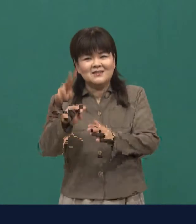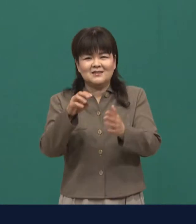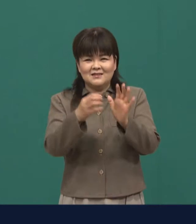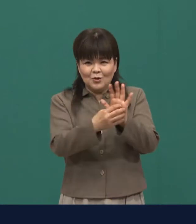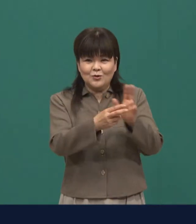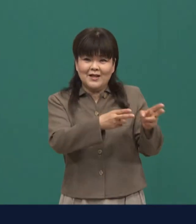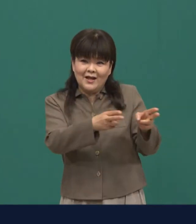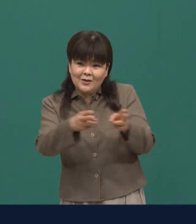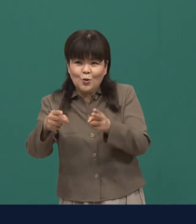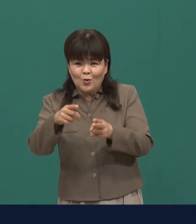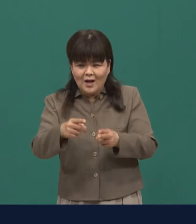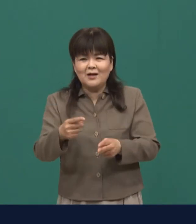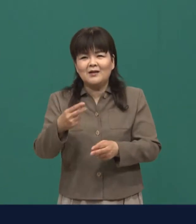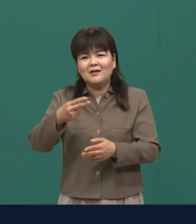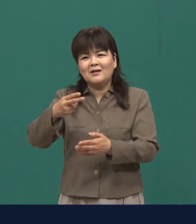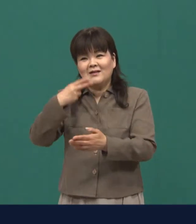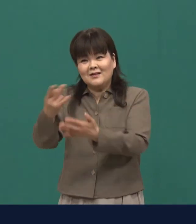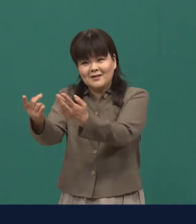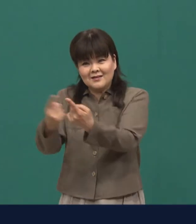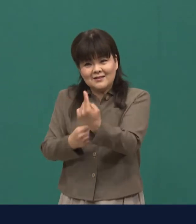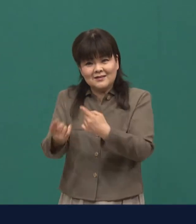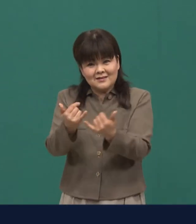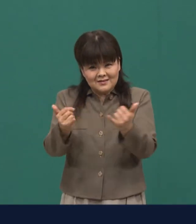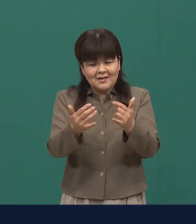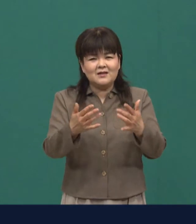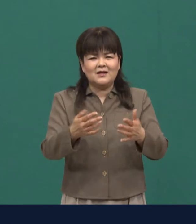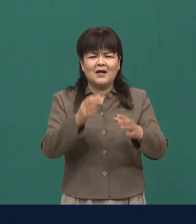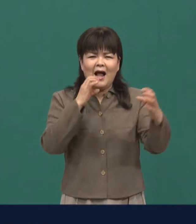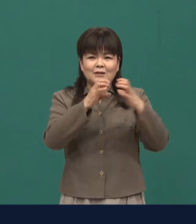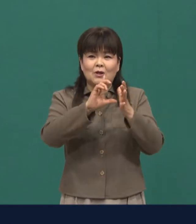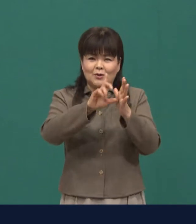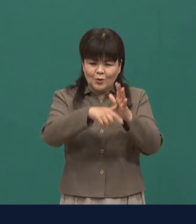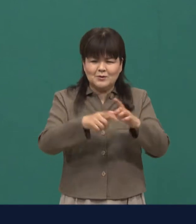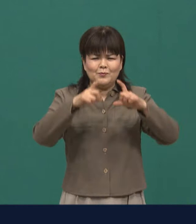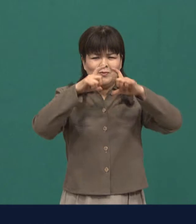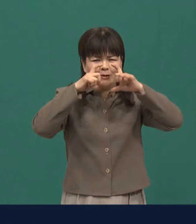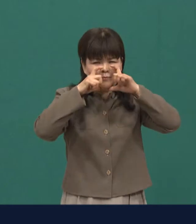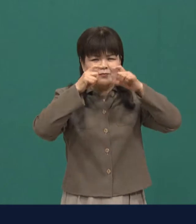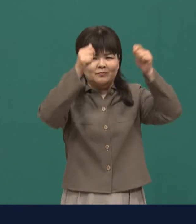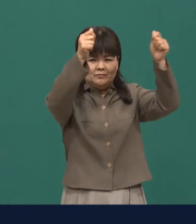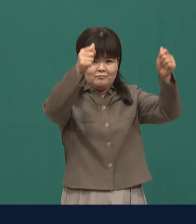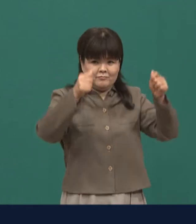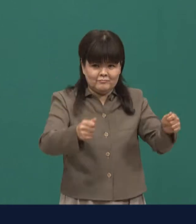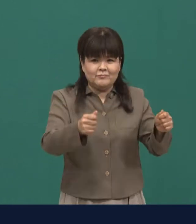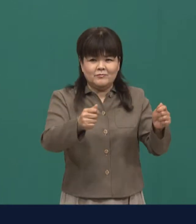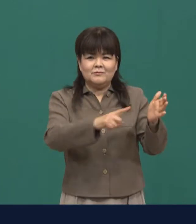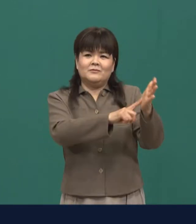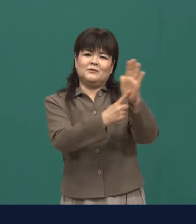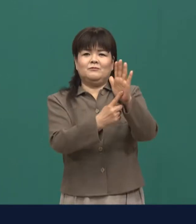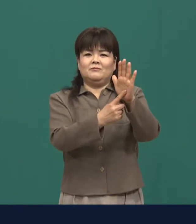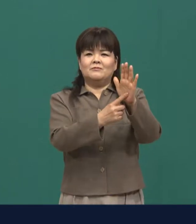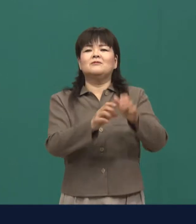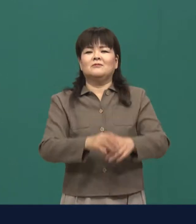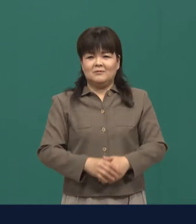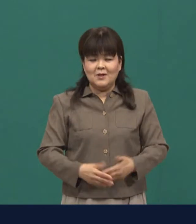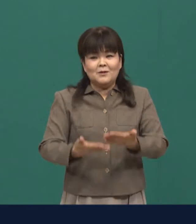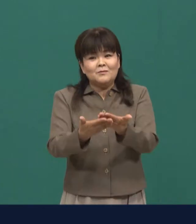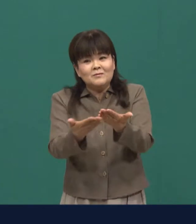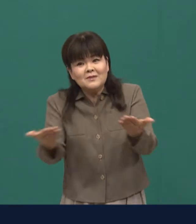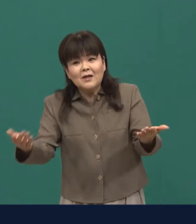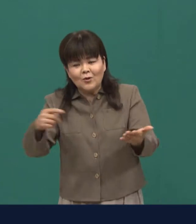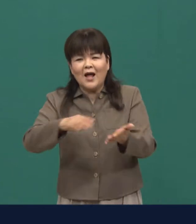今回の認証制度では、来店者には会話の時にはマスク着用を促すよう掲示しておくこと